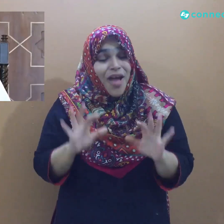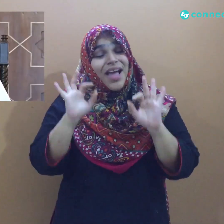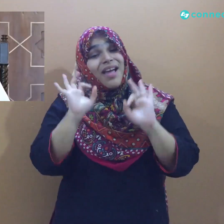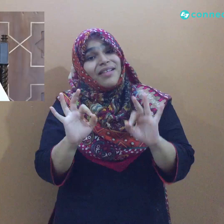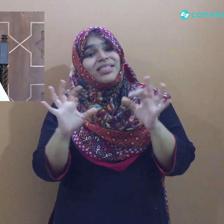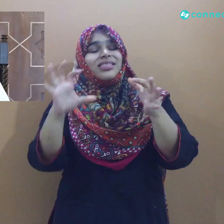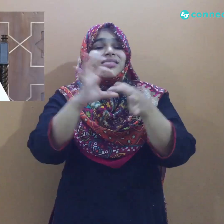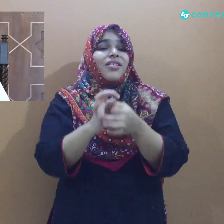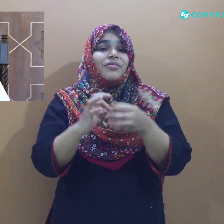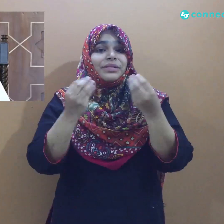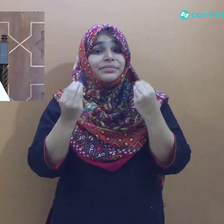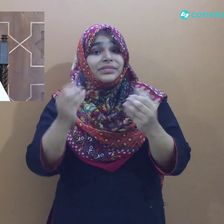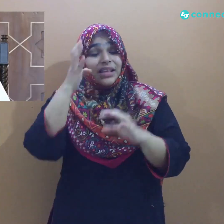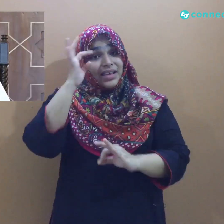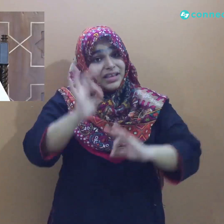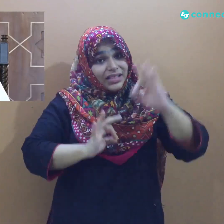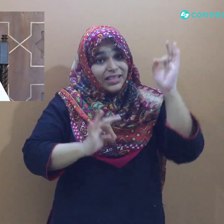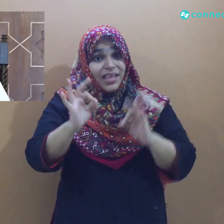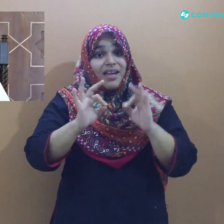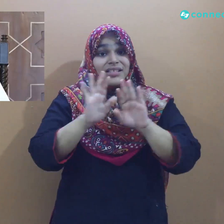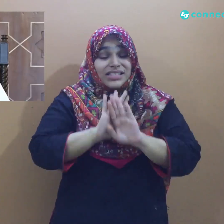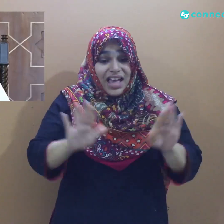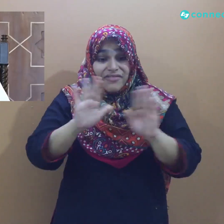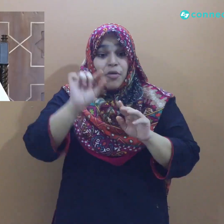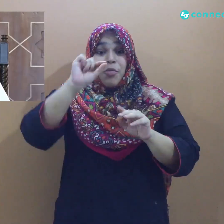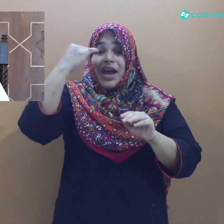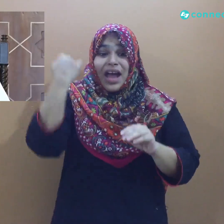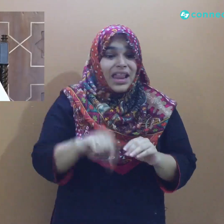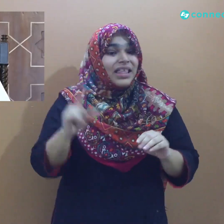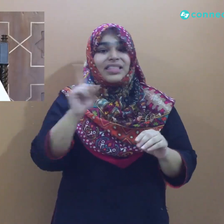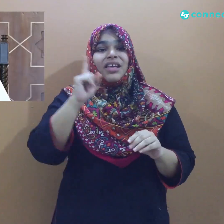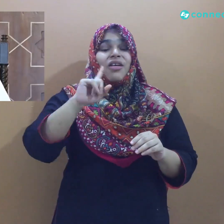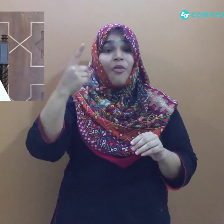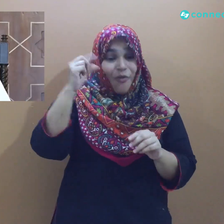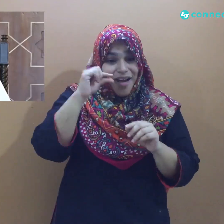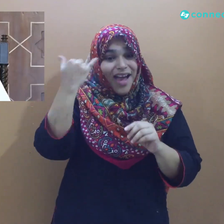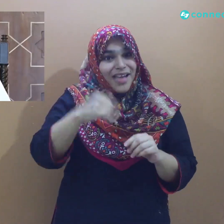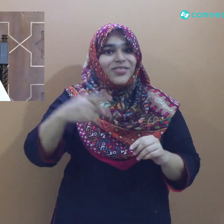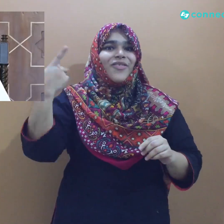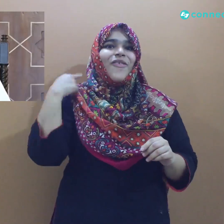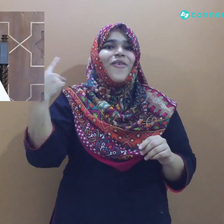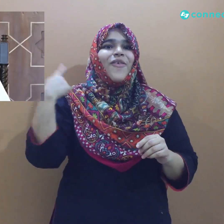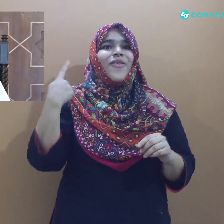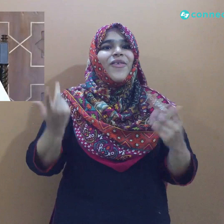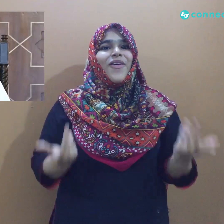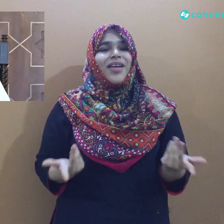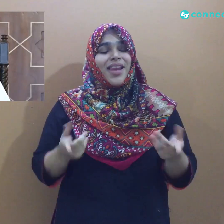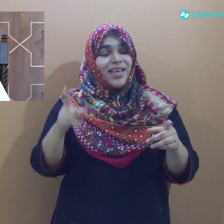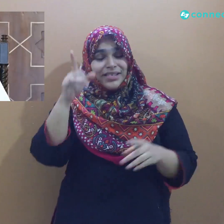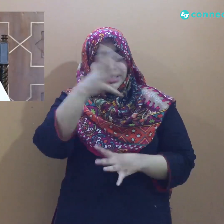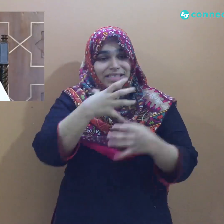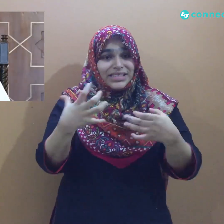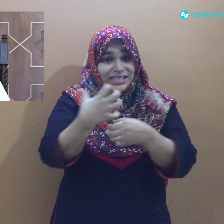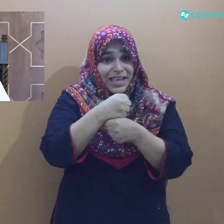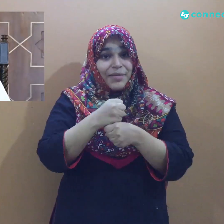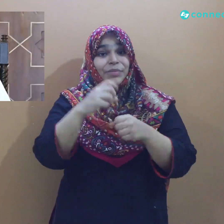اس تنظیم کے معاملے کے اندر ذرا سی بھی کوتاہی ہوئی تو ایک بڑھتی ہوئی مسلم